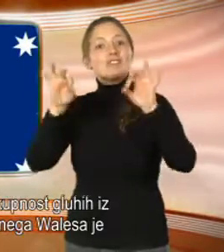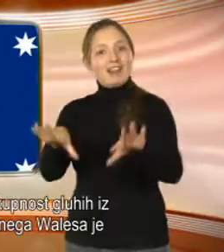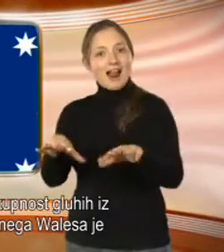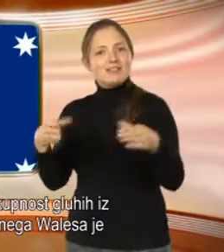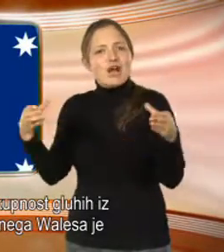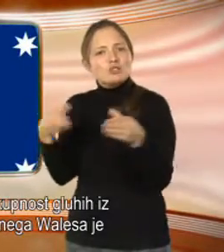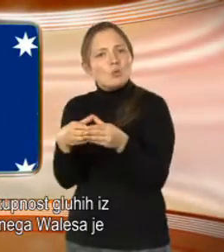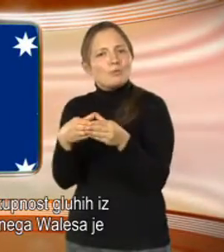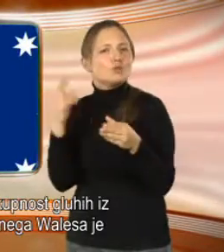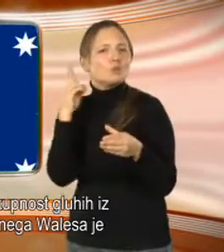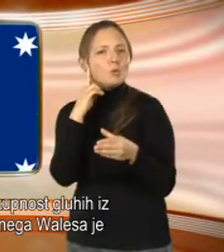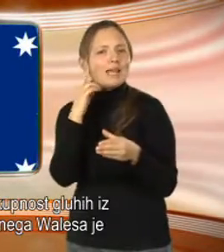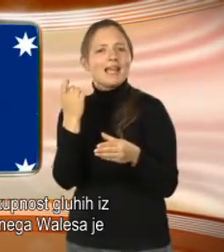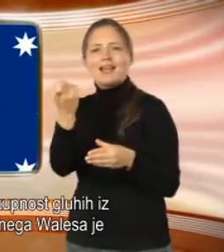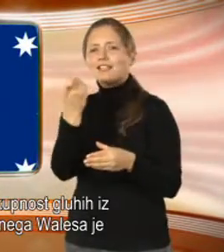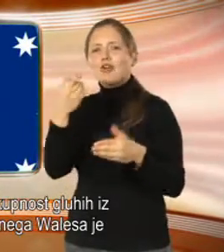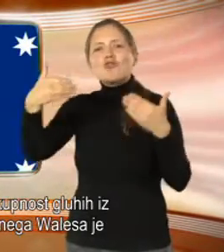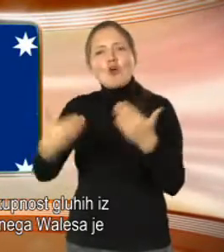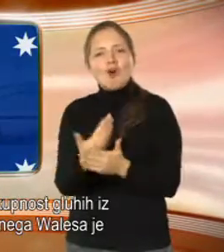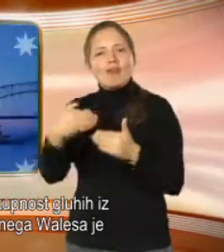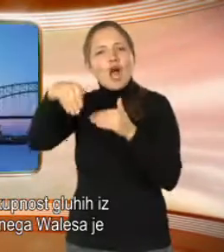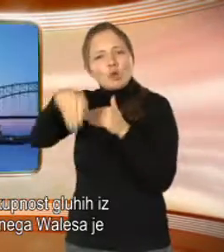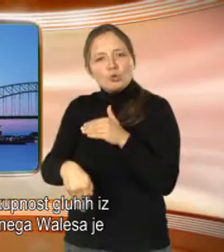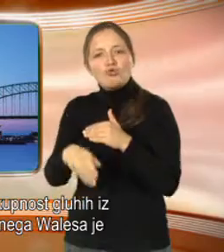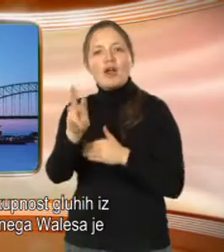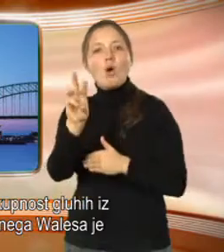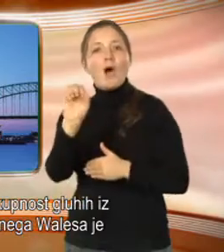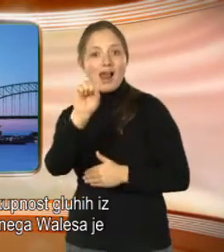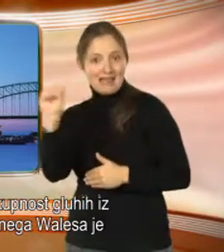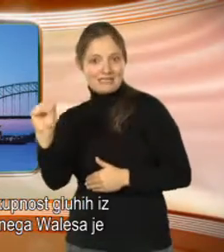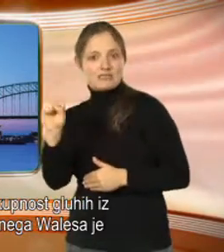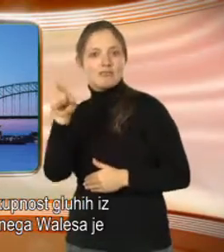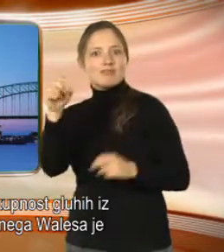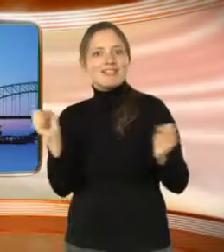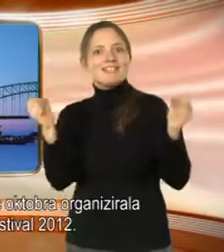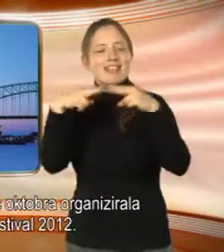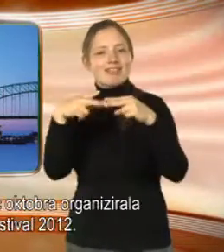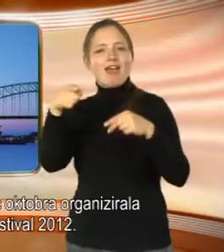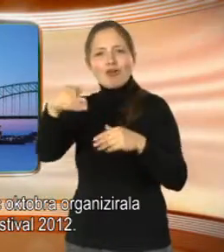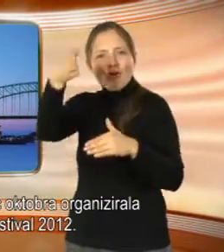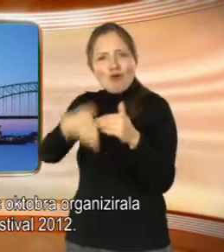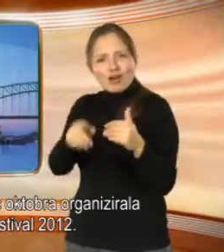Avstralska skupnost gluhih iz Novega Južnega Walesa je v Sydneyju konec oktobra organizirala Deaf